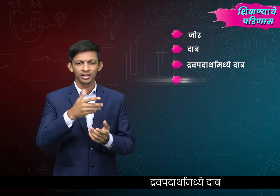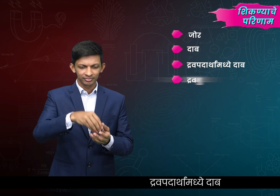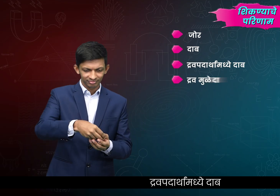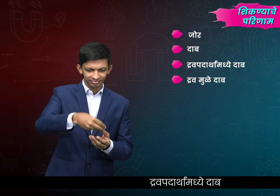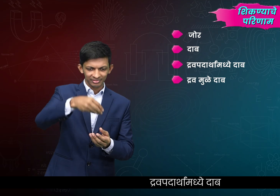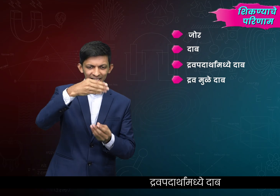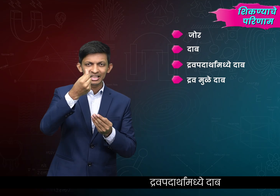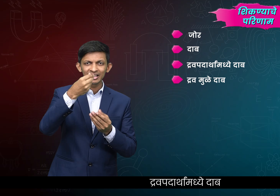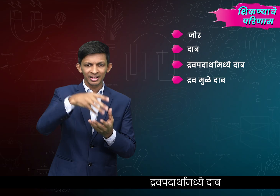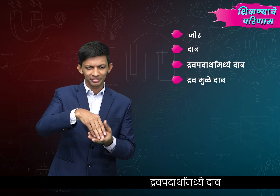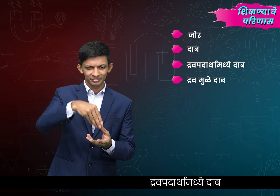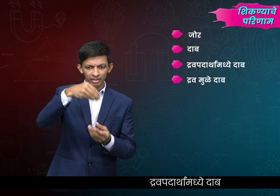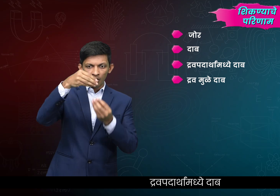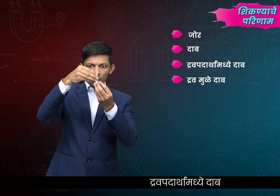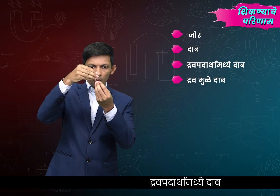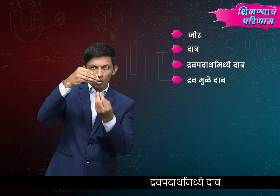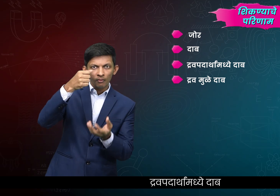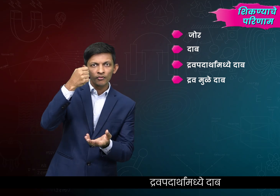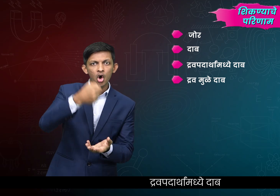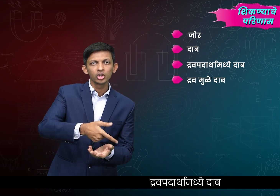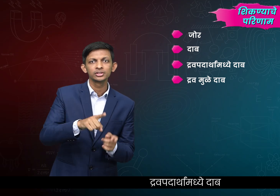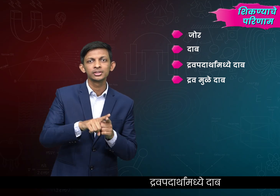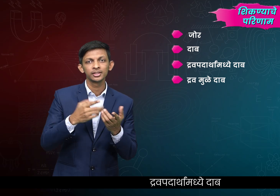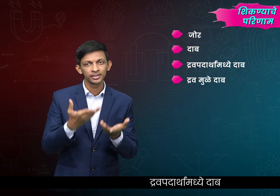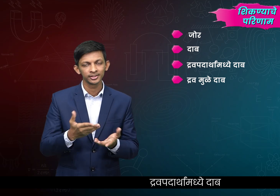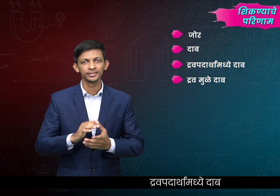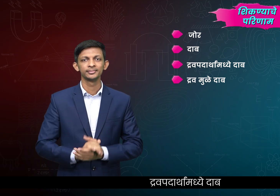द्रव पदार्थांमध्ये होणारा दाब,